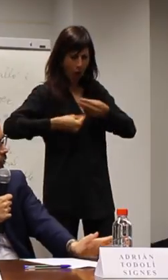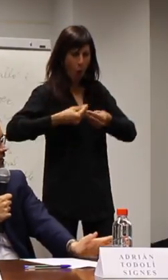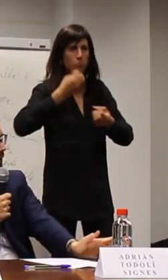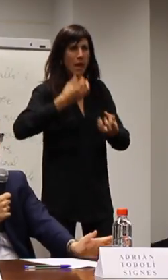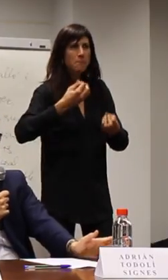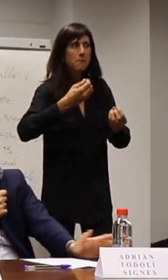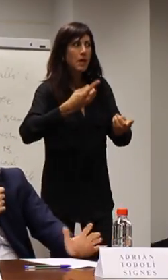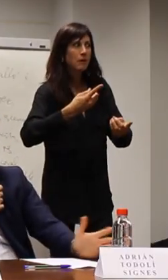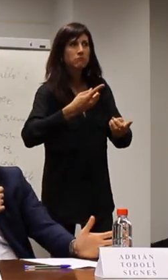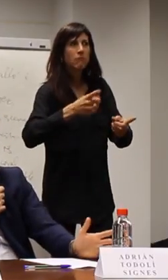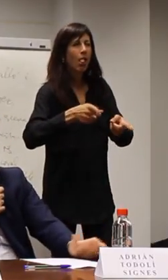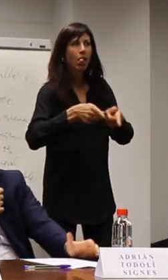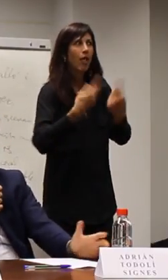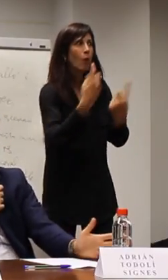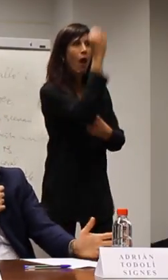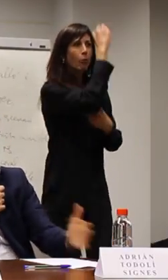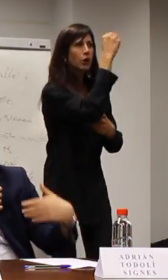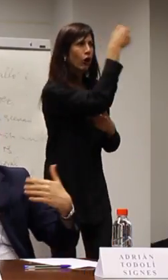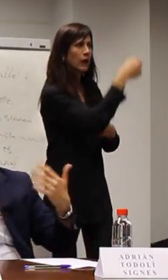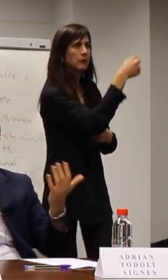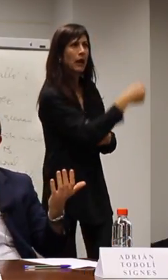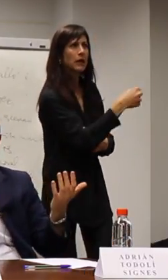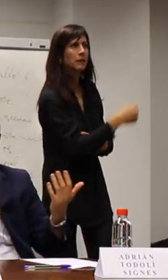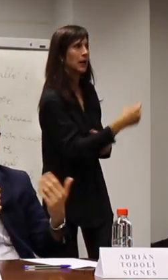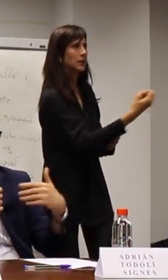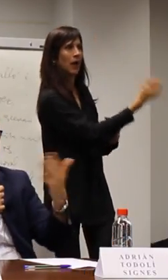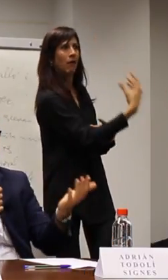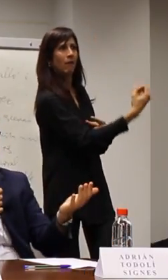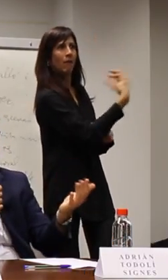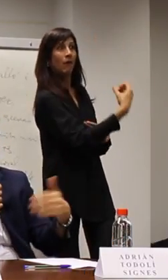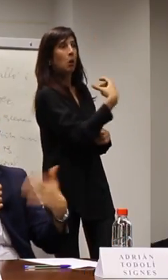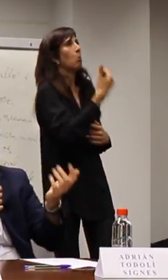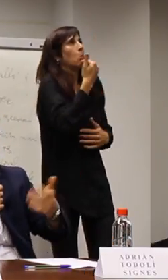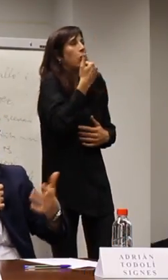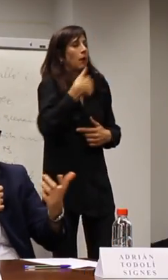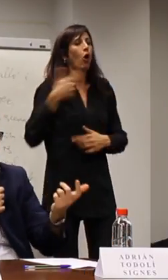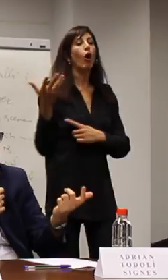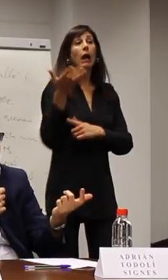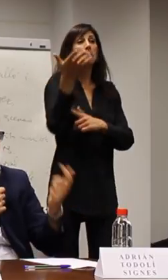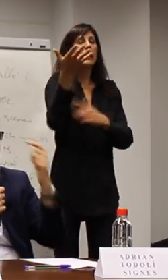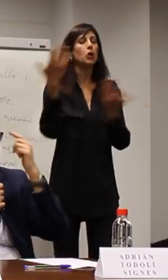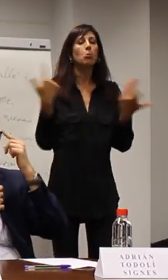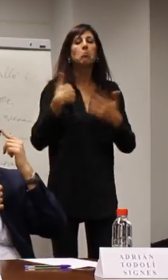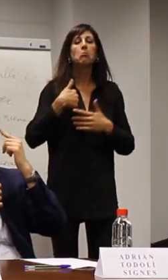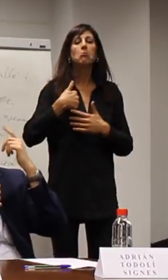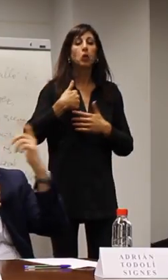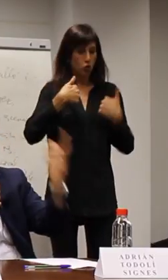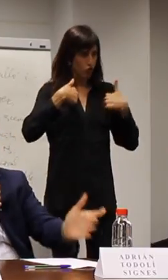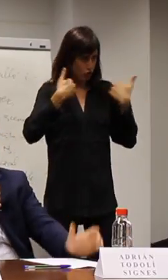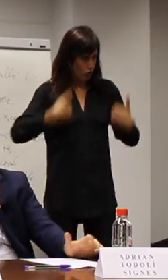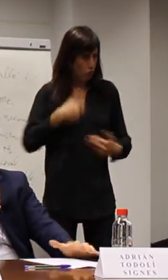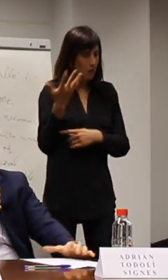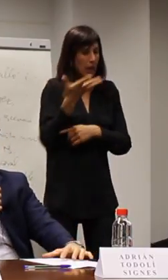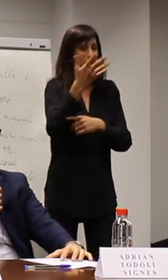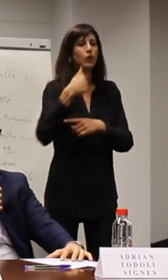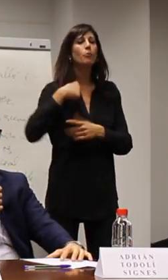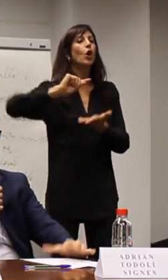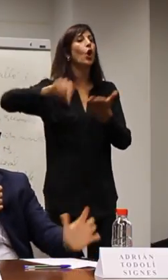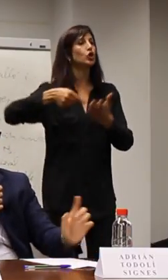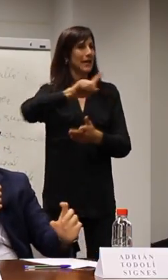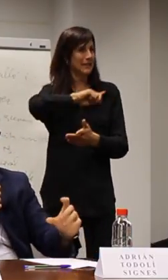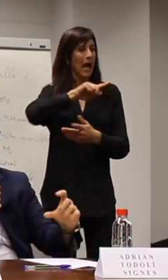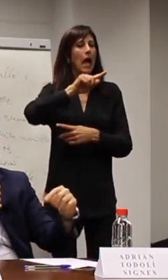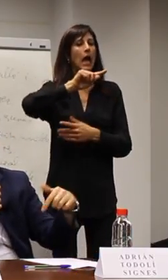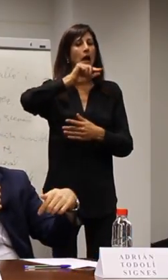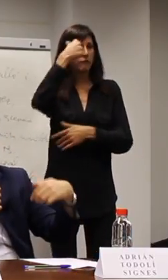así me valoras mal? Por ejemplo, el caso, yo soy un camarero, ¿no?, que me contratas un fin de semana, y